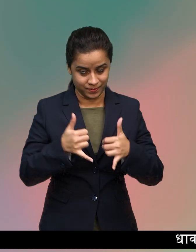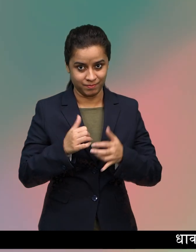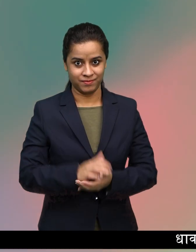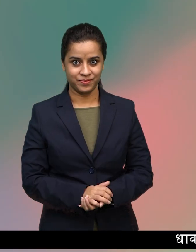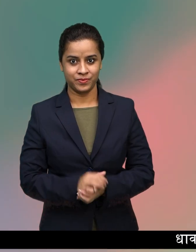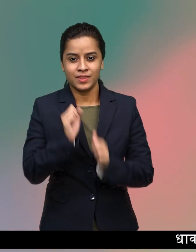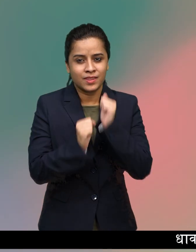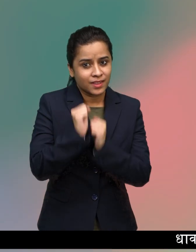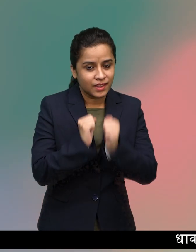धावायला, उडी मारायला